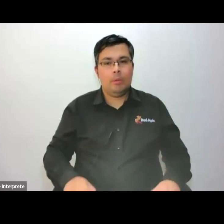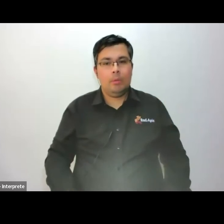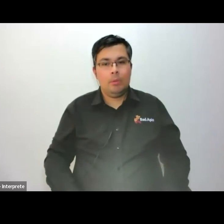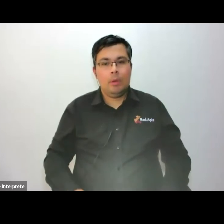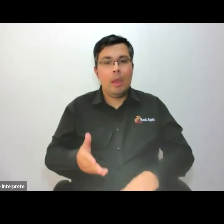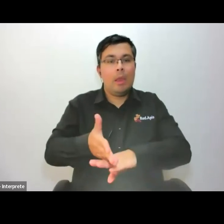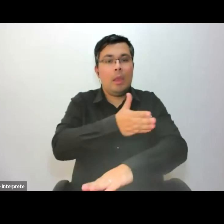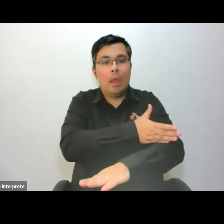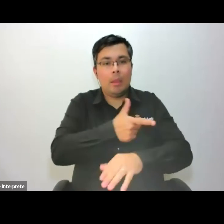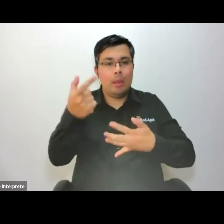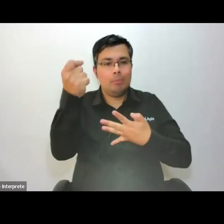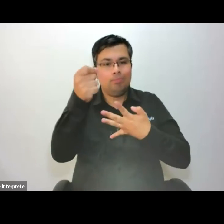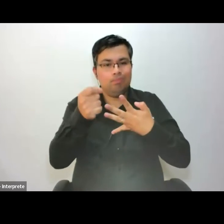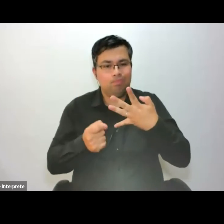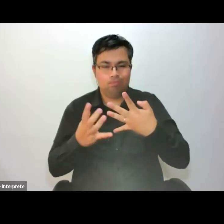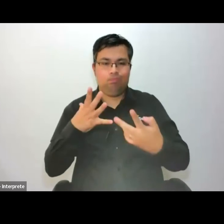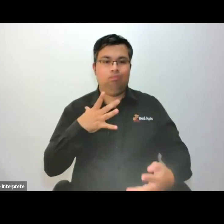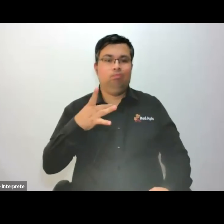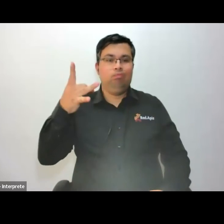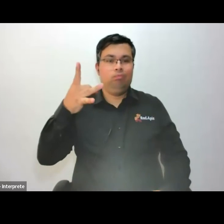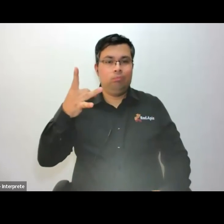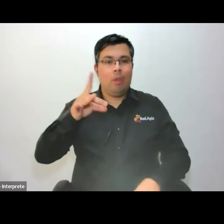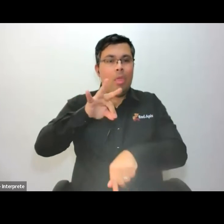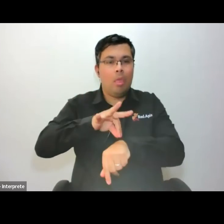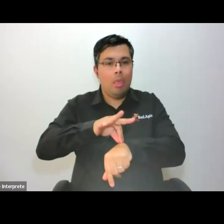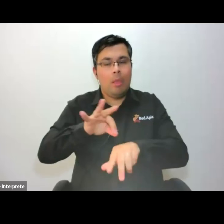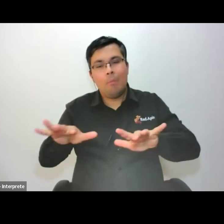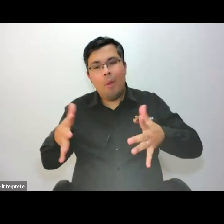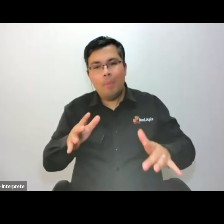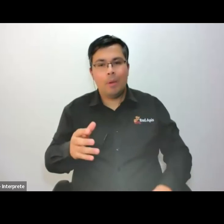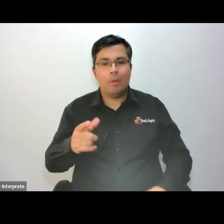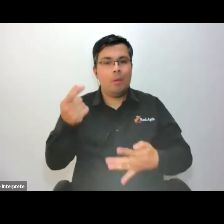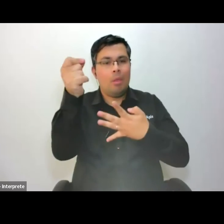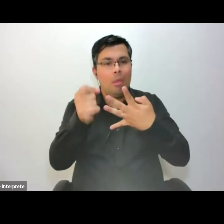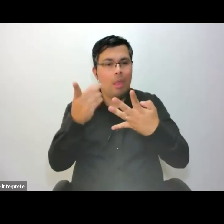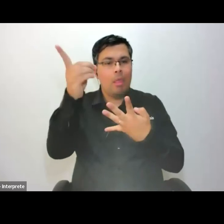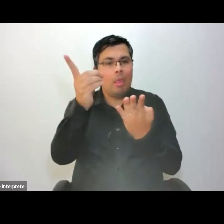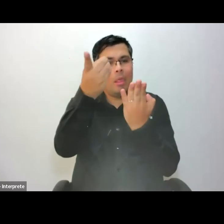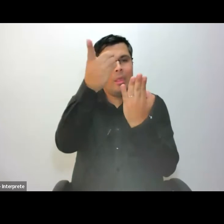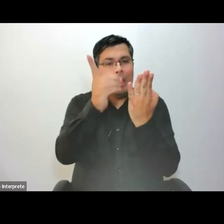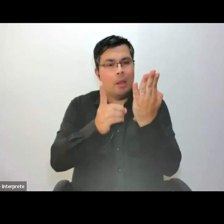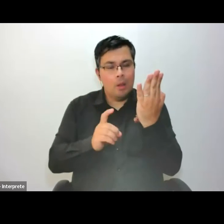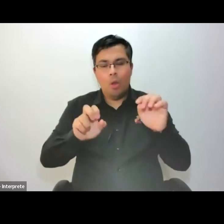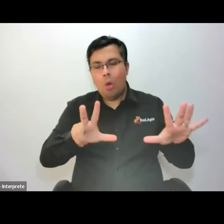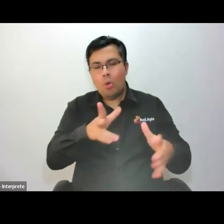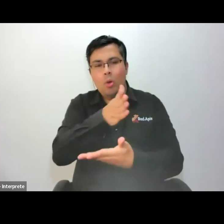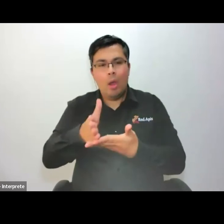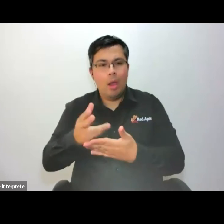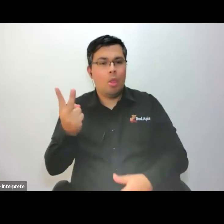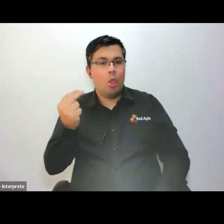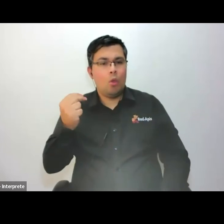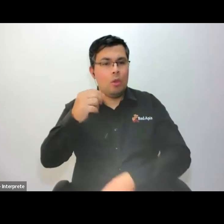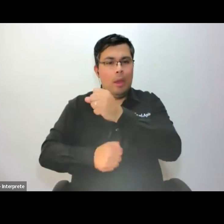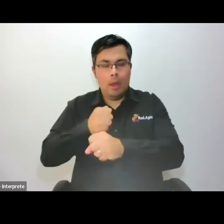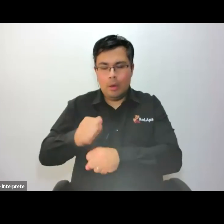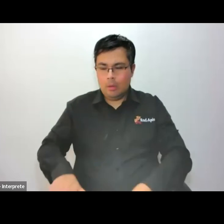muy habitual que los diagnósticos eran a los 8, 12 años. Eso en el 2000. Y por lo tanto, hoy día tenemos una